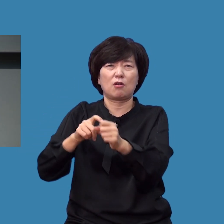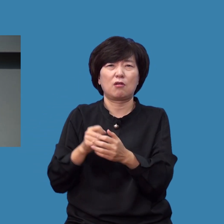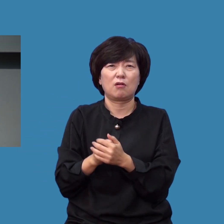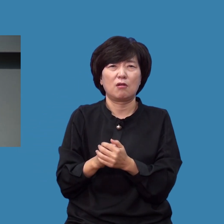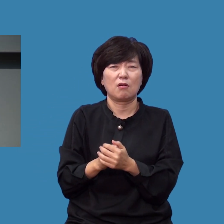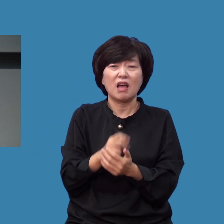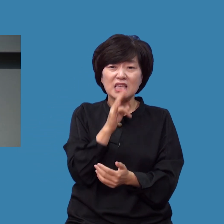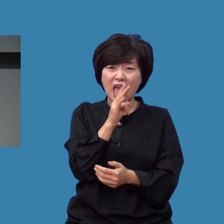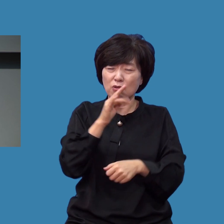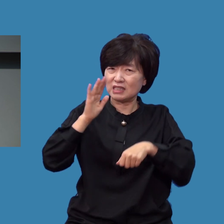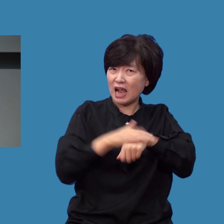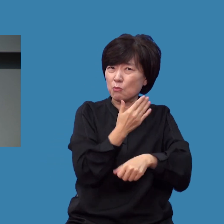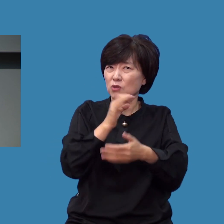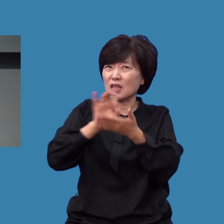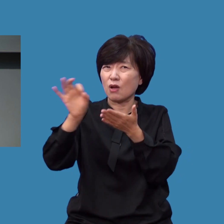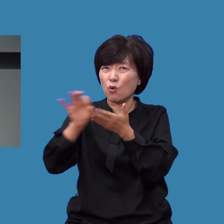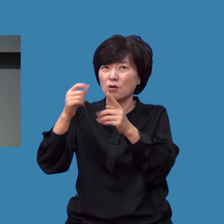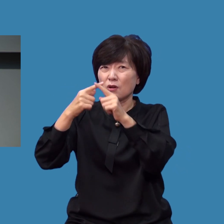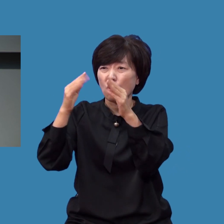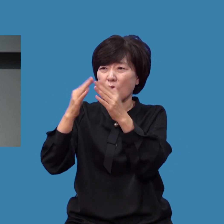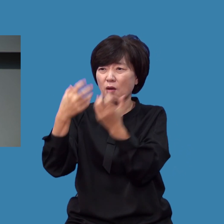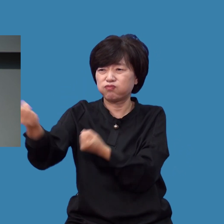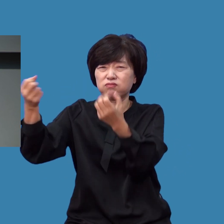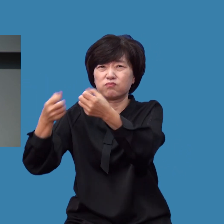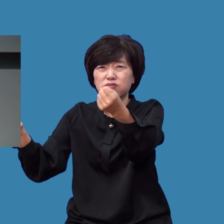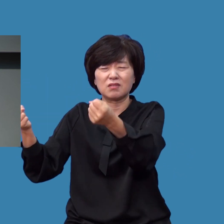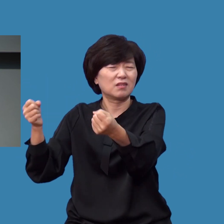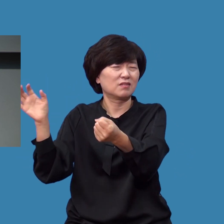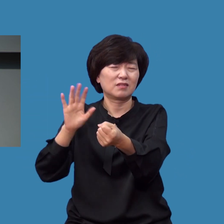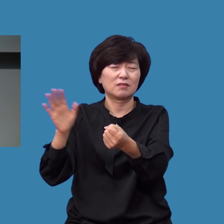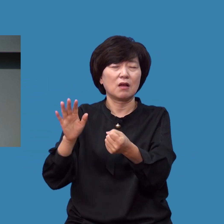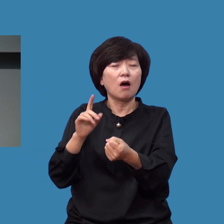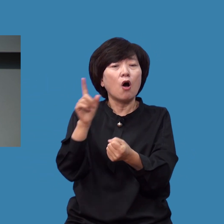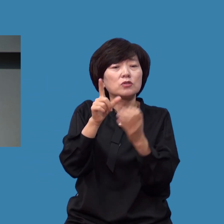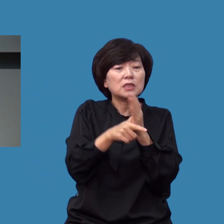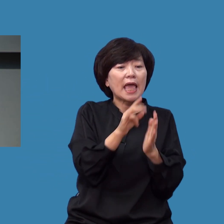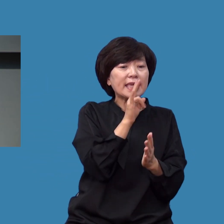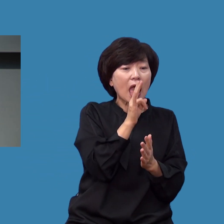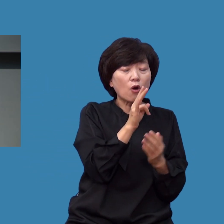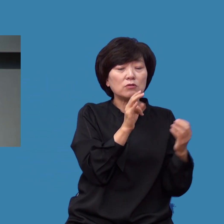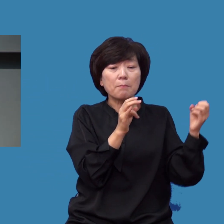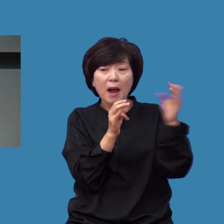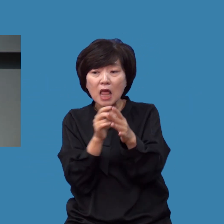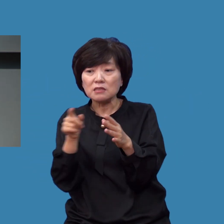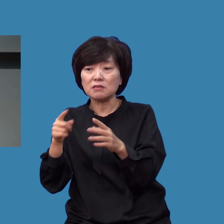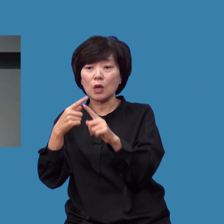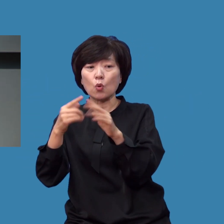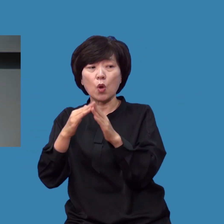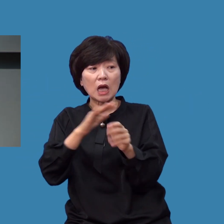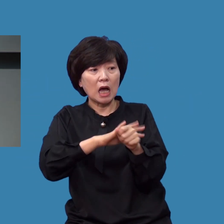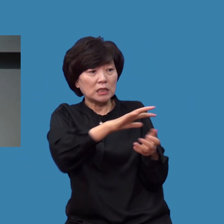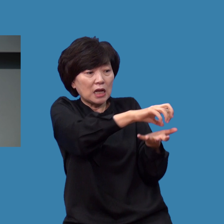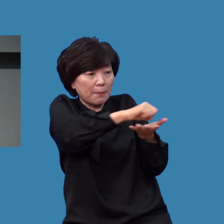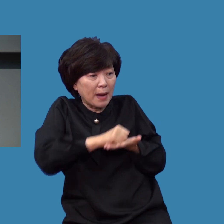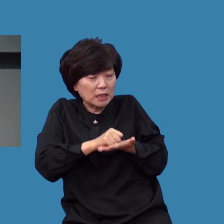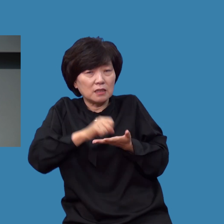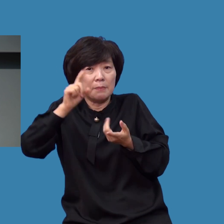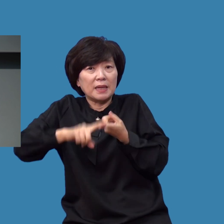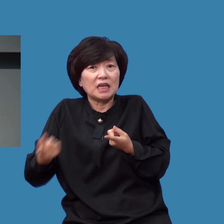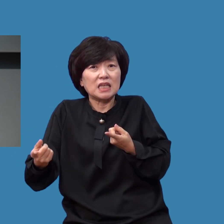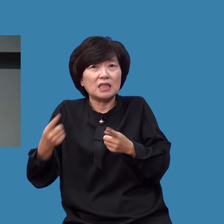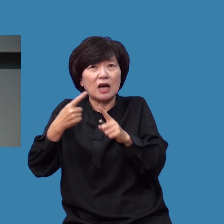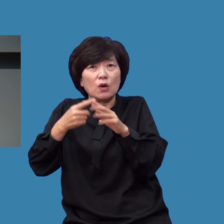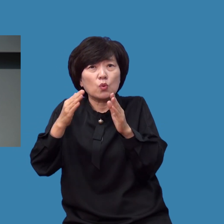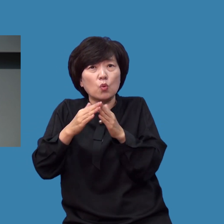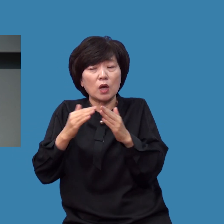물론 어떤 경우에는 교회가 예언을 받아들일 만큼 성숙하지 못해서 그럴 수도 있어요. 그런데 진짜로 교회가 예언을 받아들이지 못할 만큼